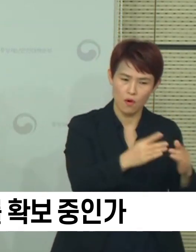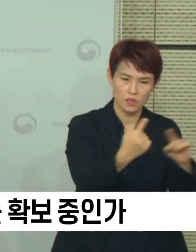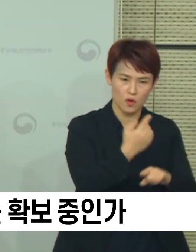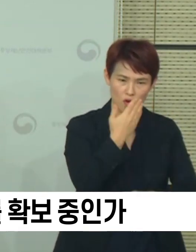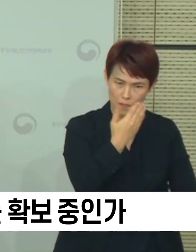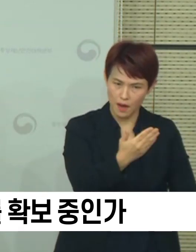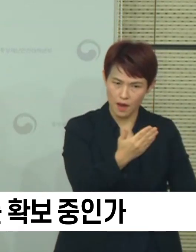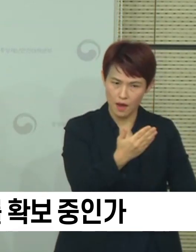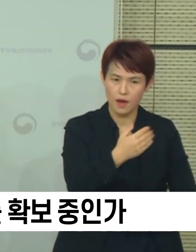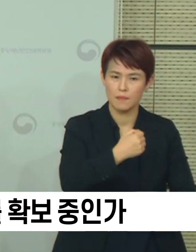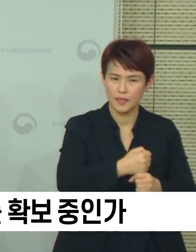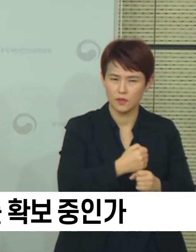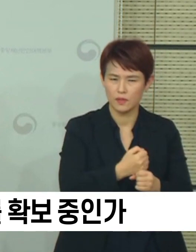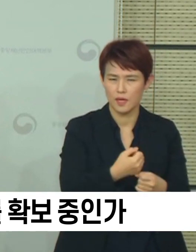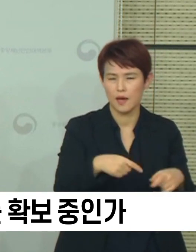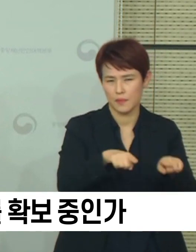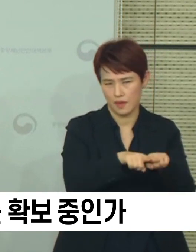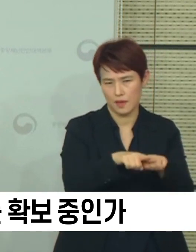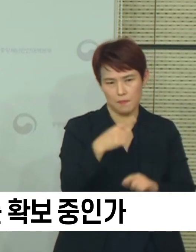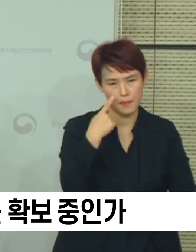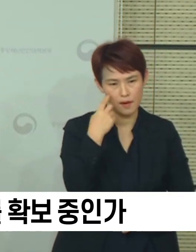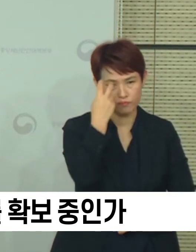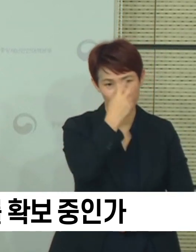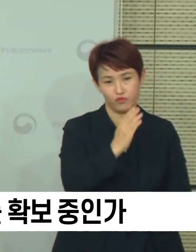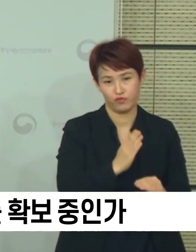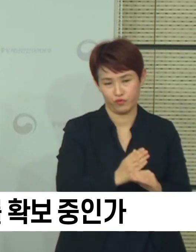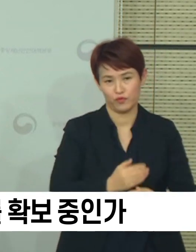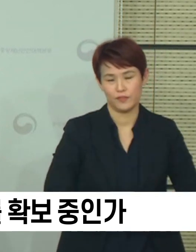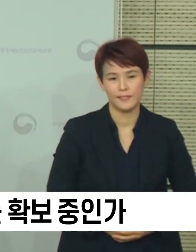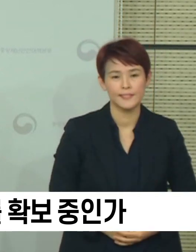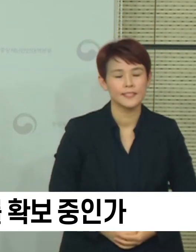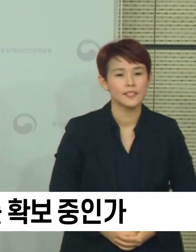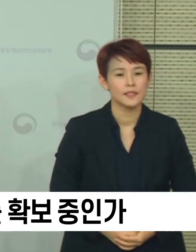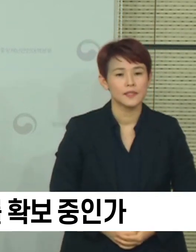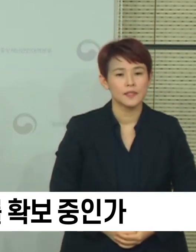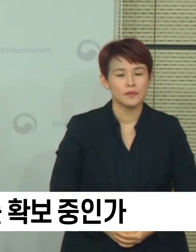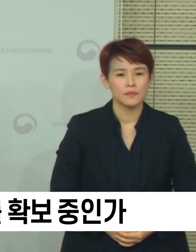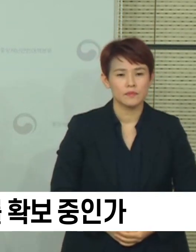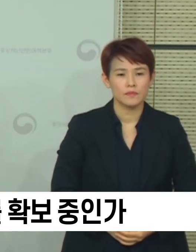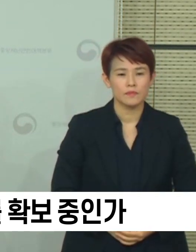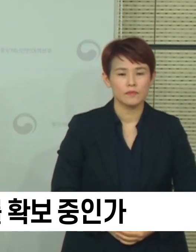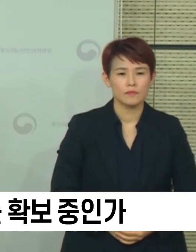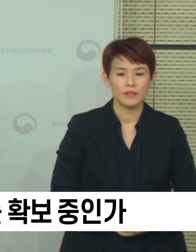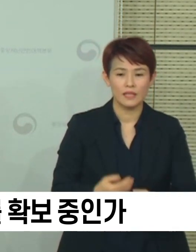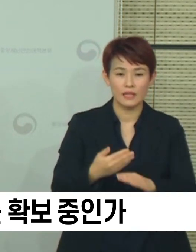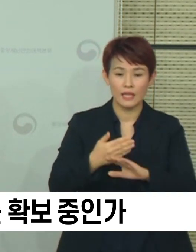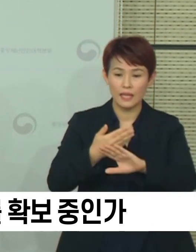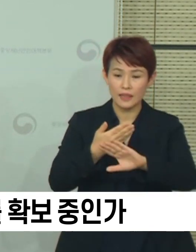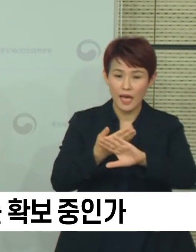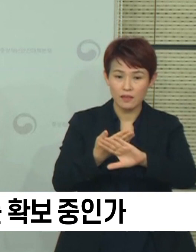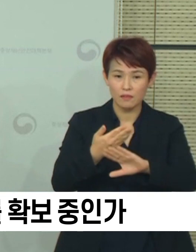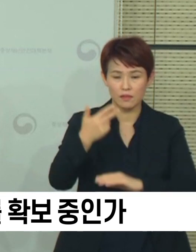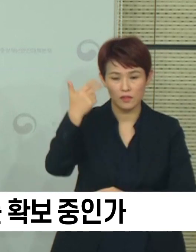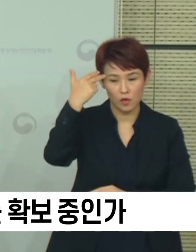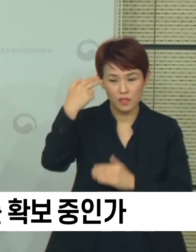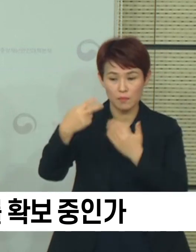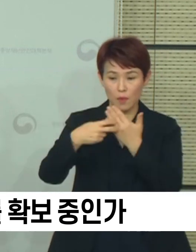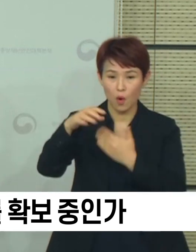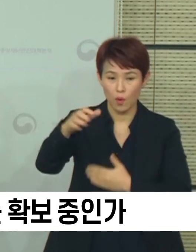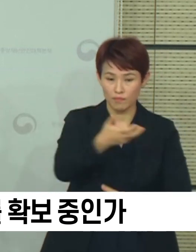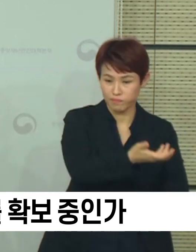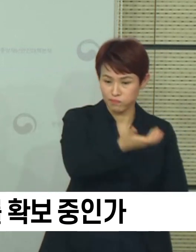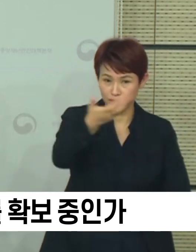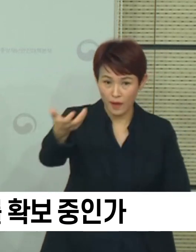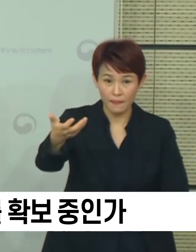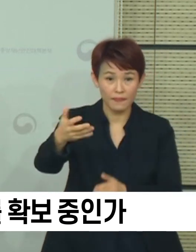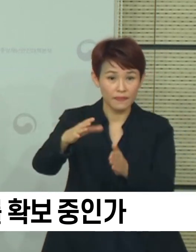방안도 아울러 놓고 검토를 하고 있습니다. 그리고 지금 다른 국립정신병원으로 이송하는 경우에 지금